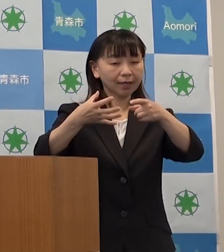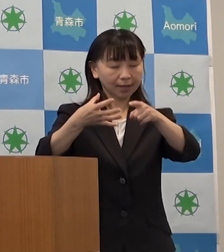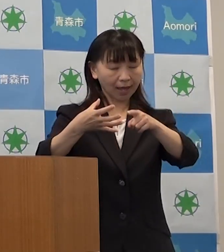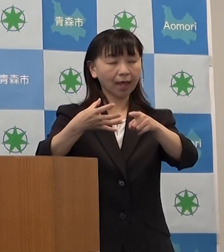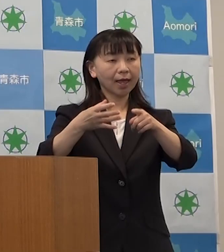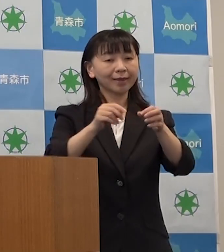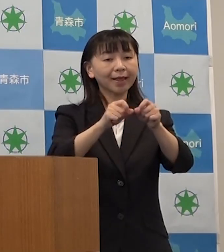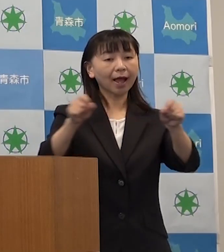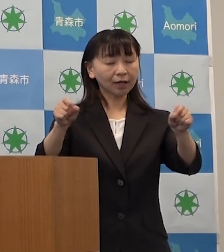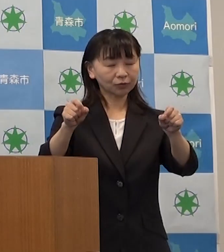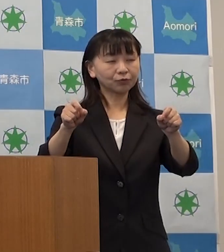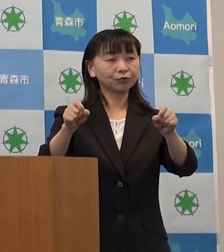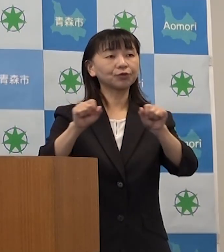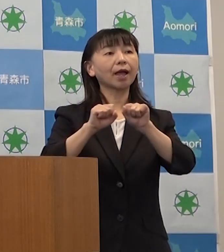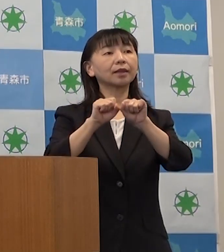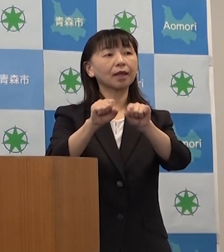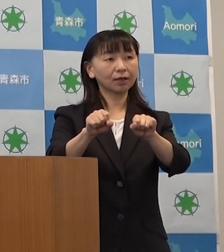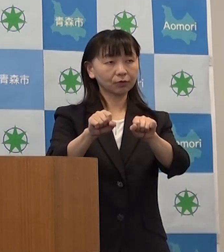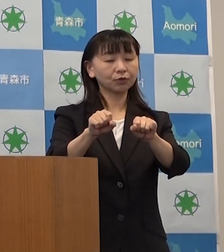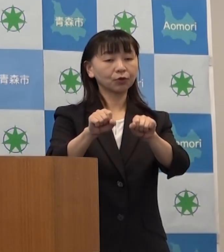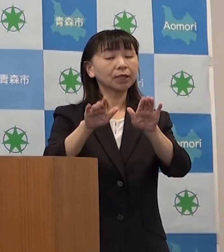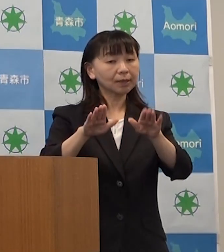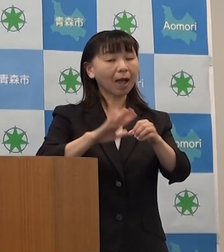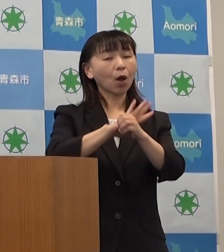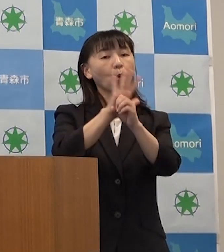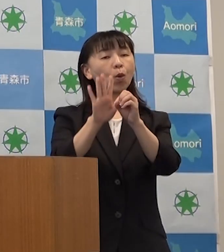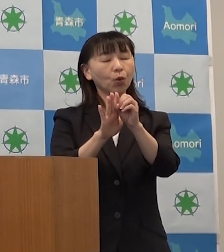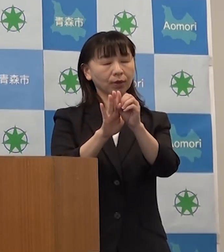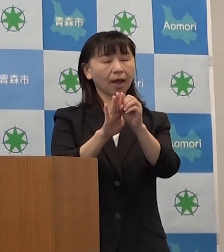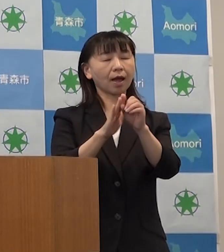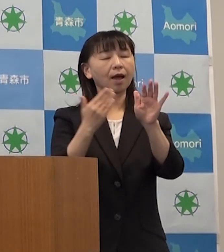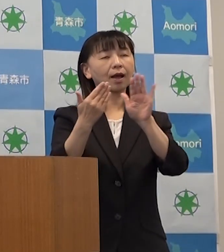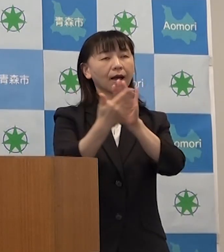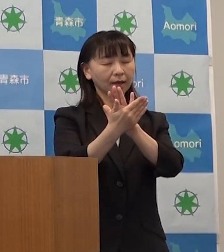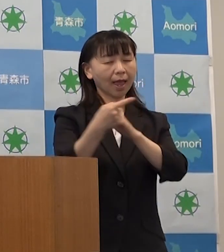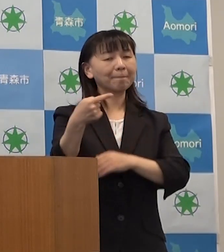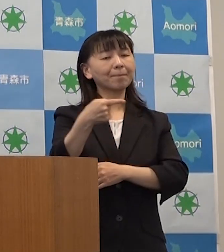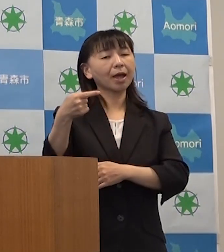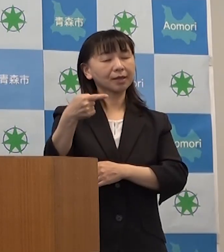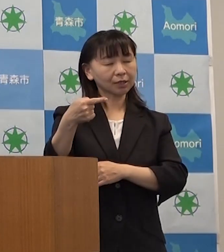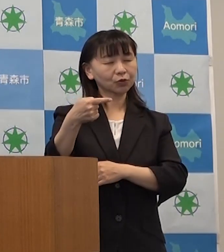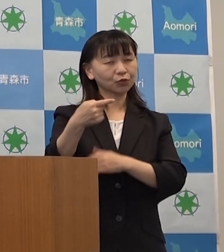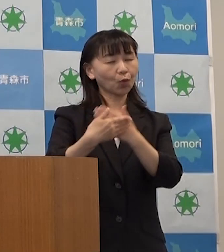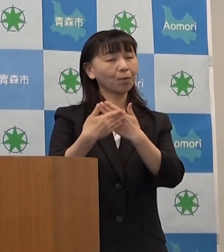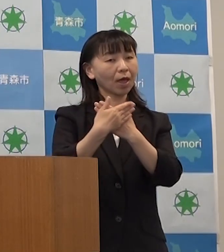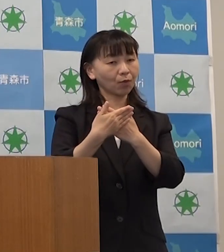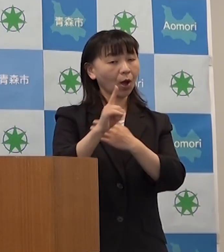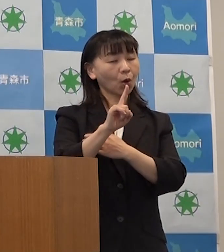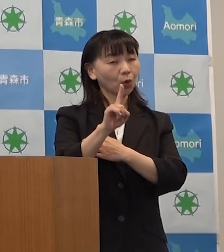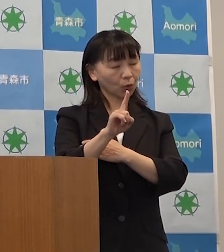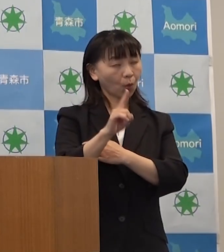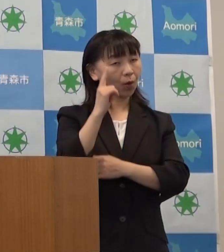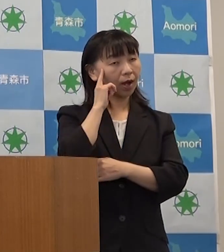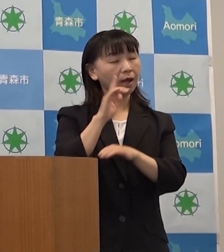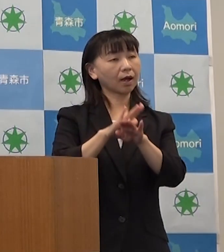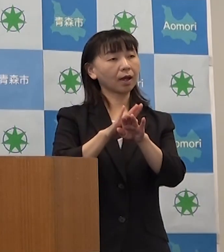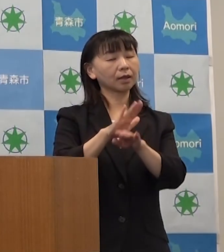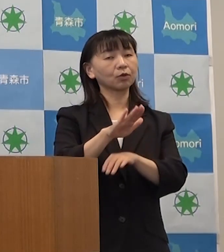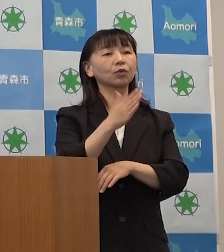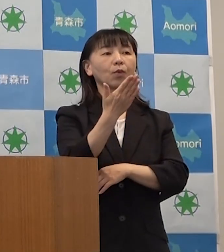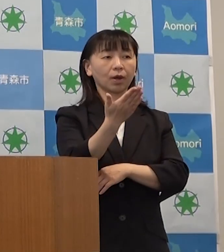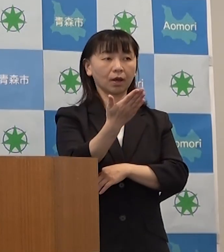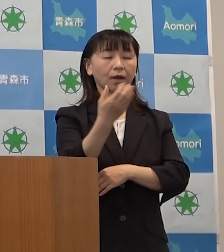きて、今現状そのコロナ禍でマイナスになった部分っていうのをどういうふうに捉えてらっしゃるのかというの